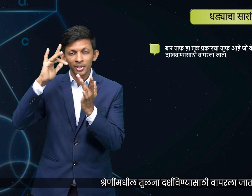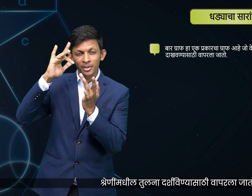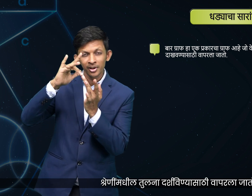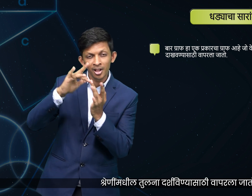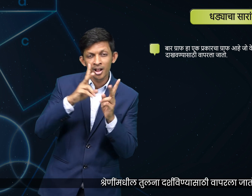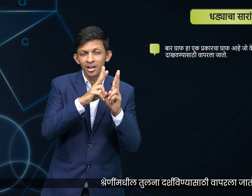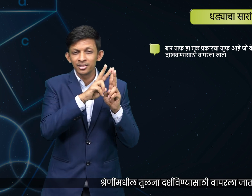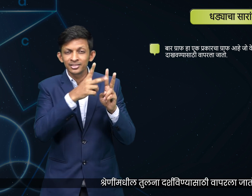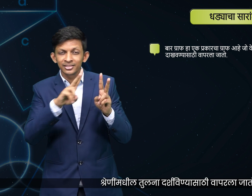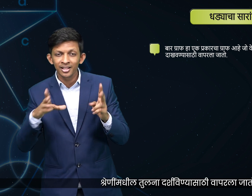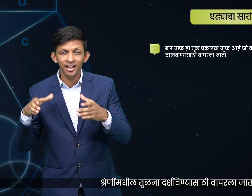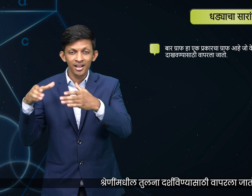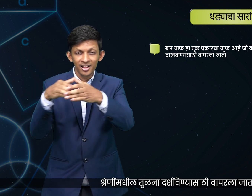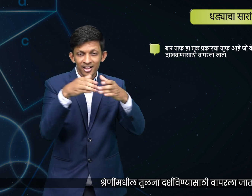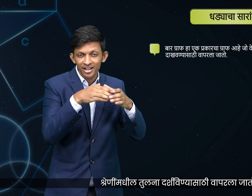वापरला जातो.